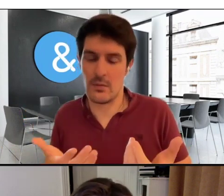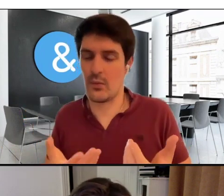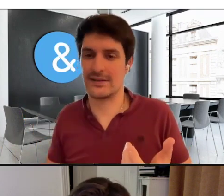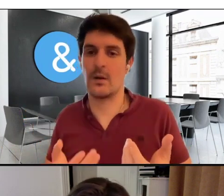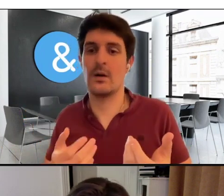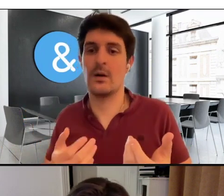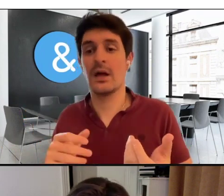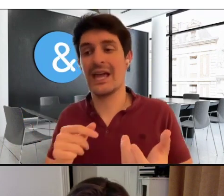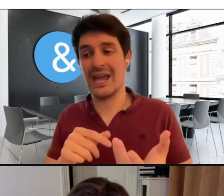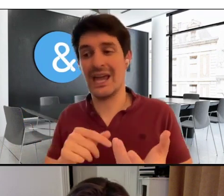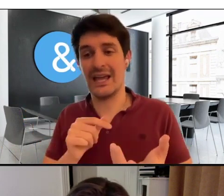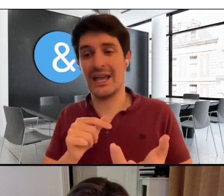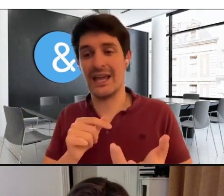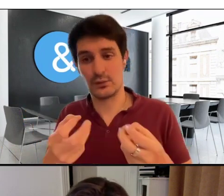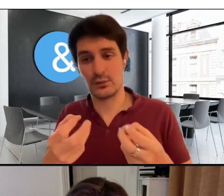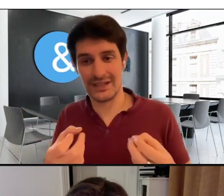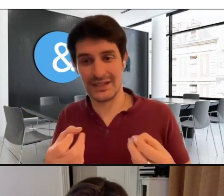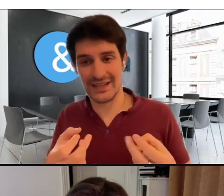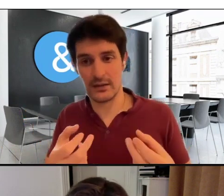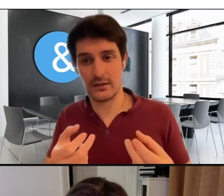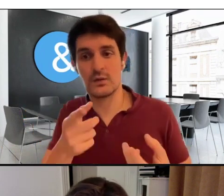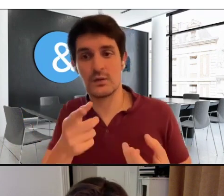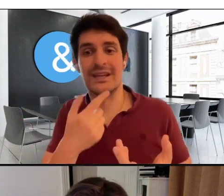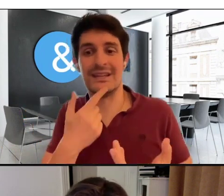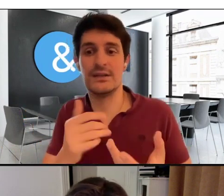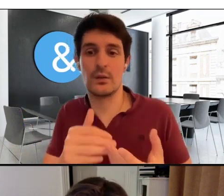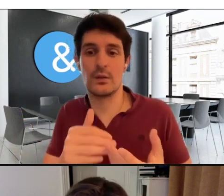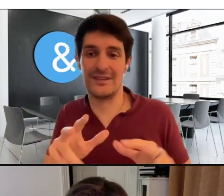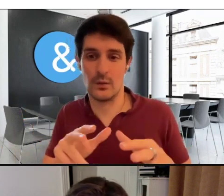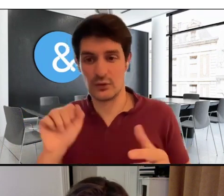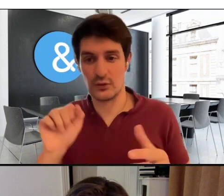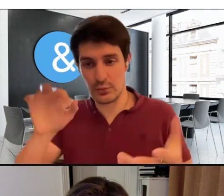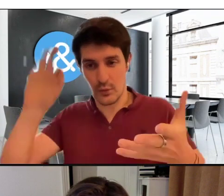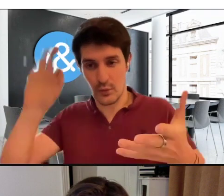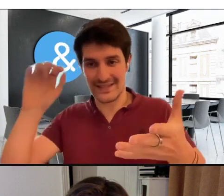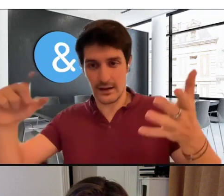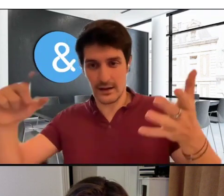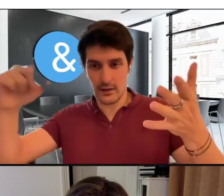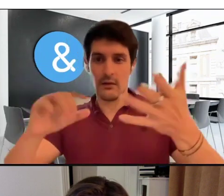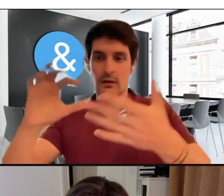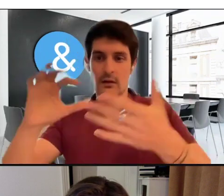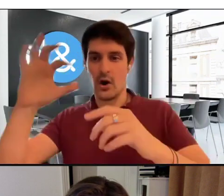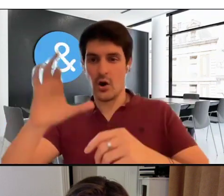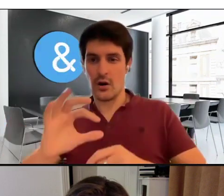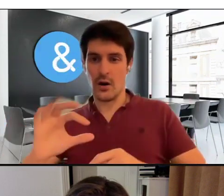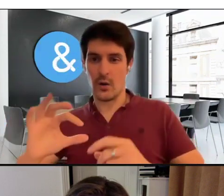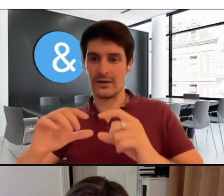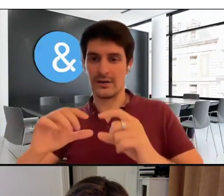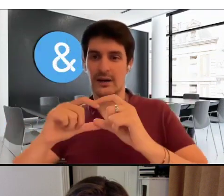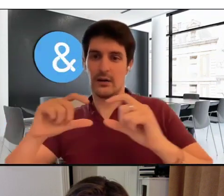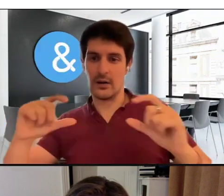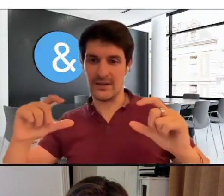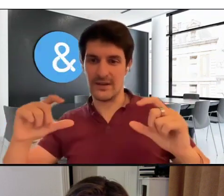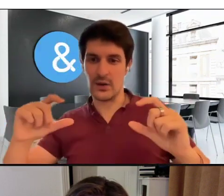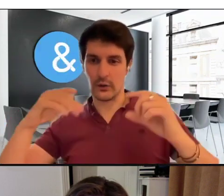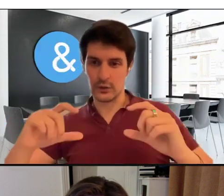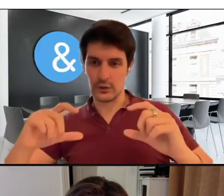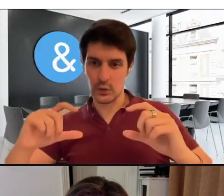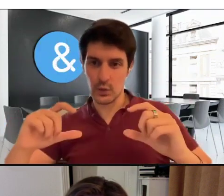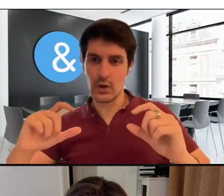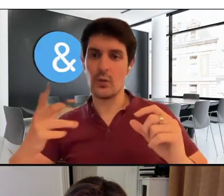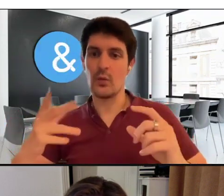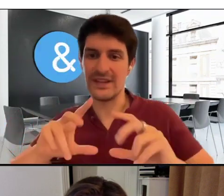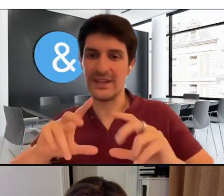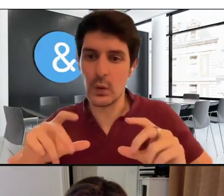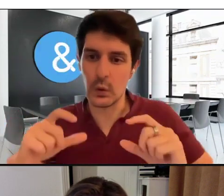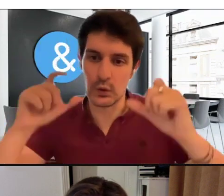l'instant, et ça va sous-titrer ce qui est dit sur la vidéo. Tu peux choisir langue vidéo en dessous ou